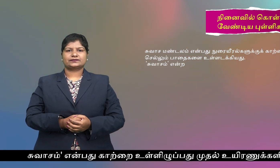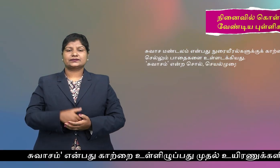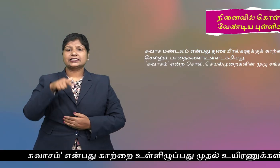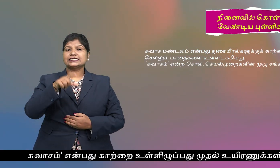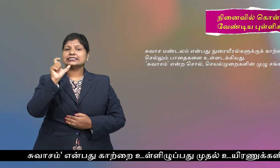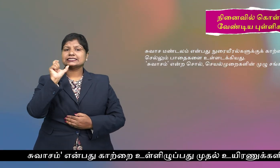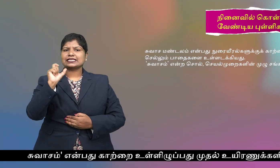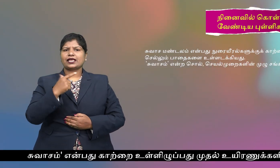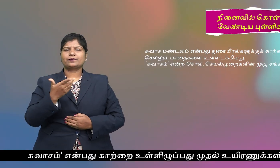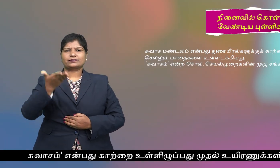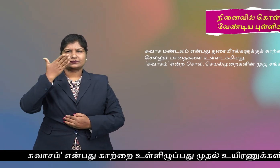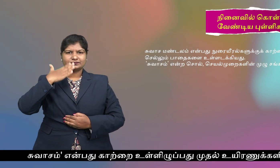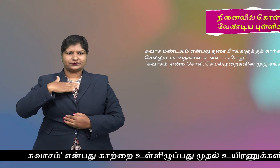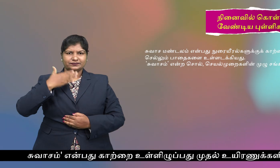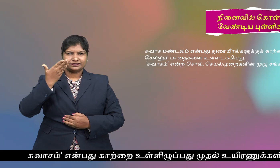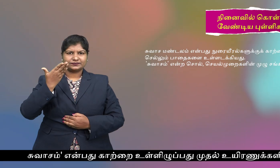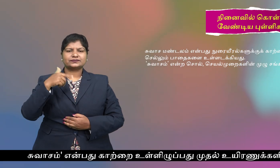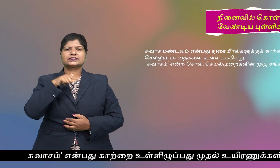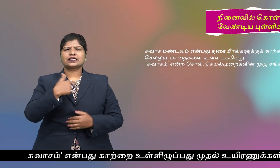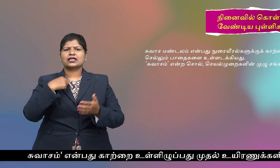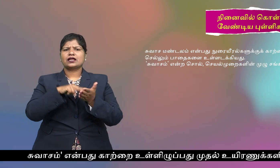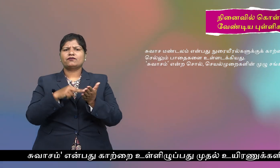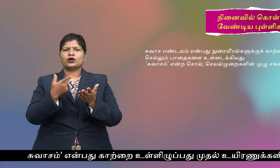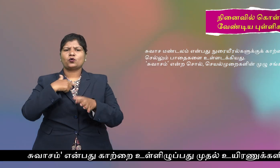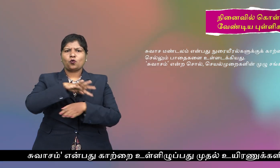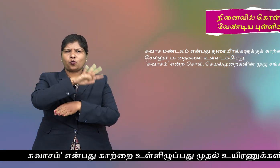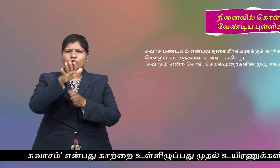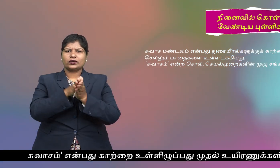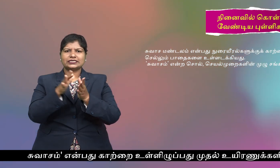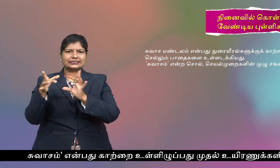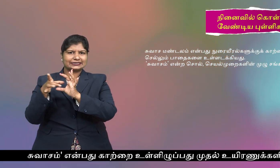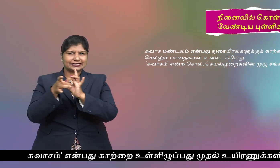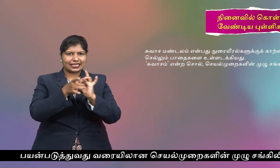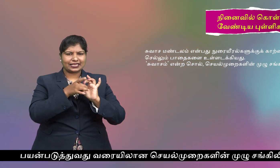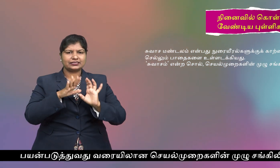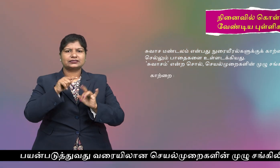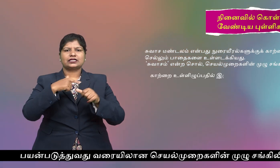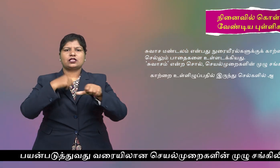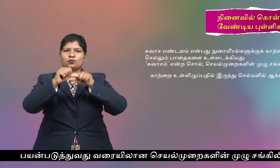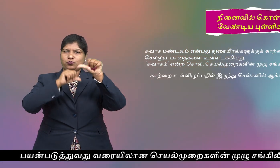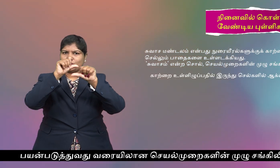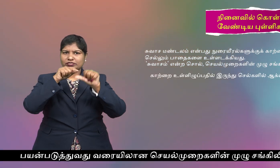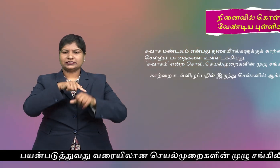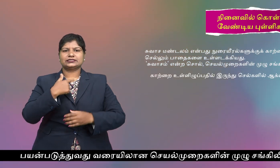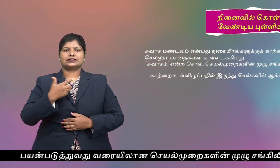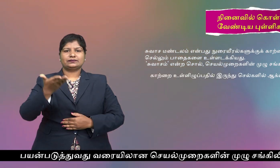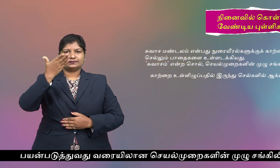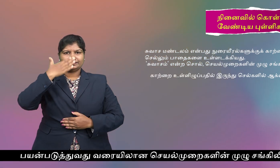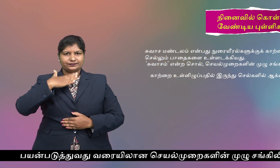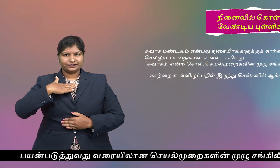சுவாசம் என்பது காற்றை உள்ளிழுப்பது முதல் உயிரணுக்களின் பிராணவாயுவை பயன்படுத்தும் வரையிலான செயல்முறைகளின் முழு